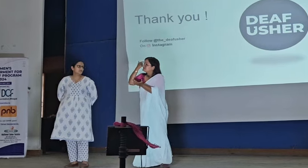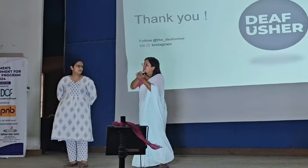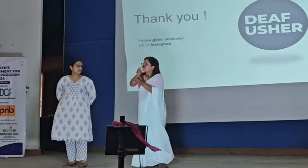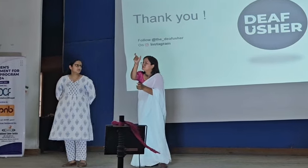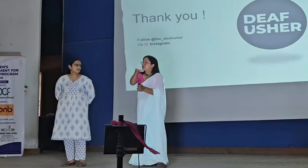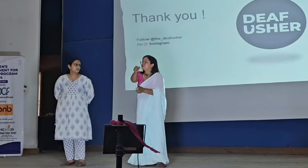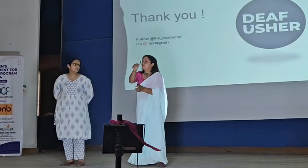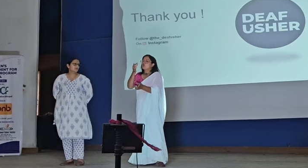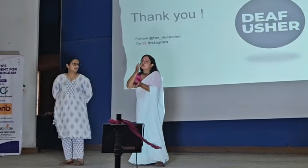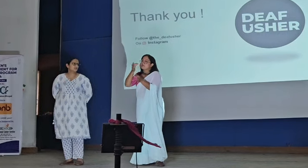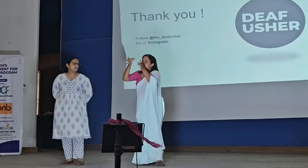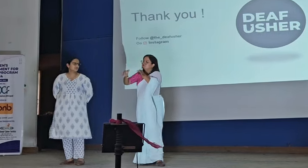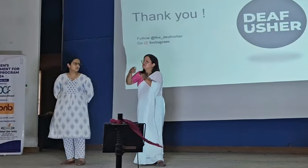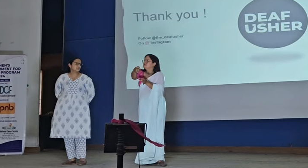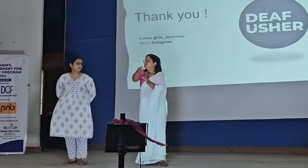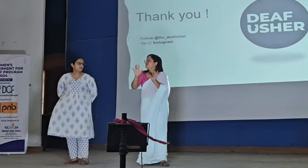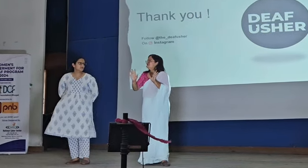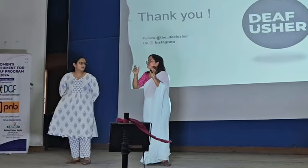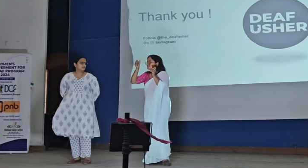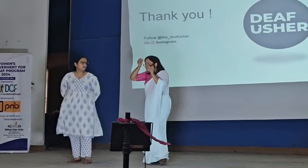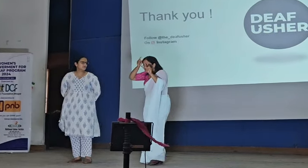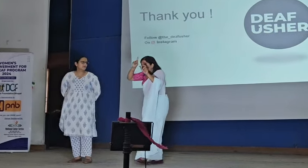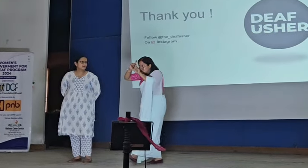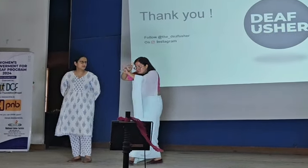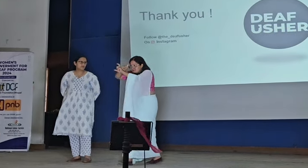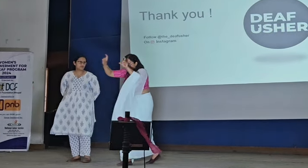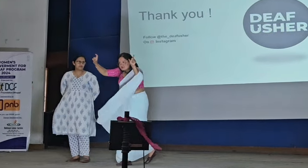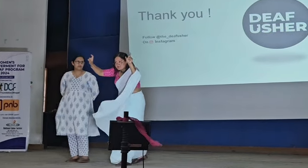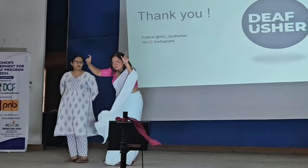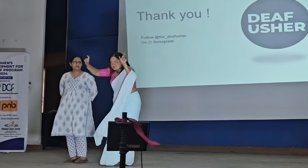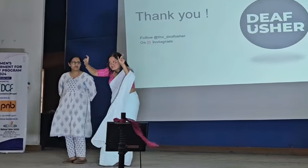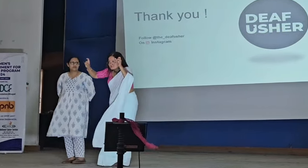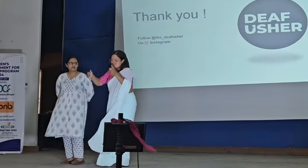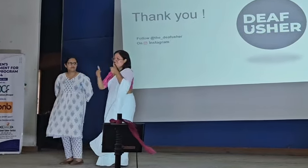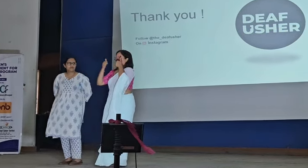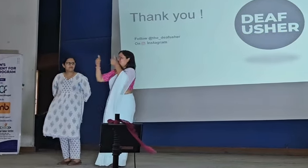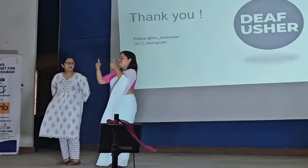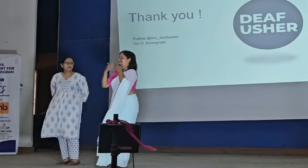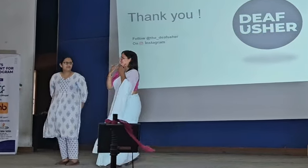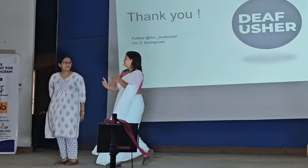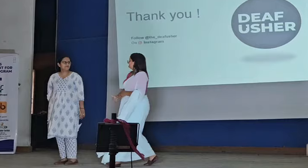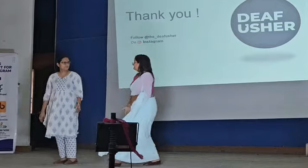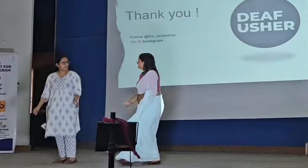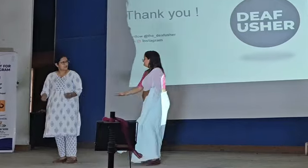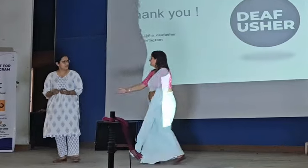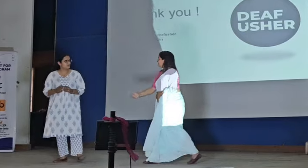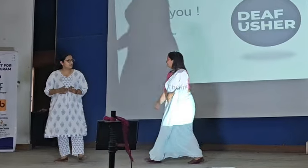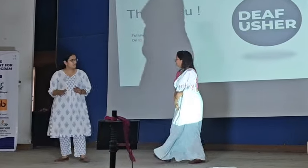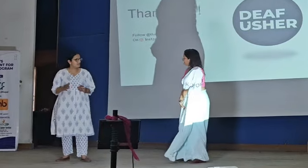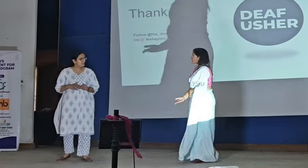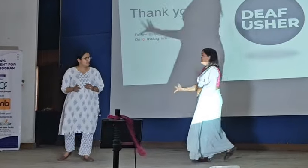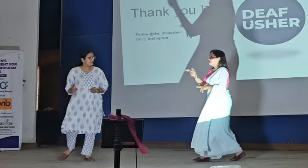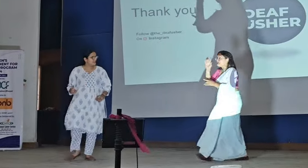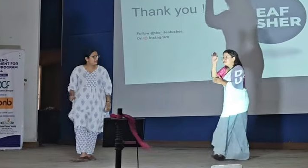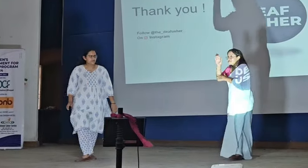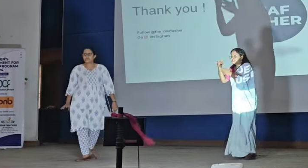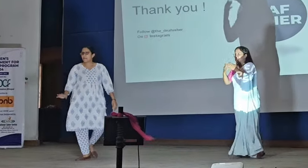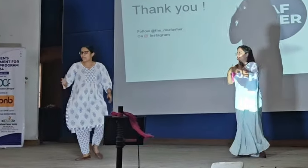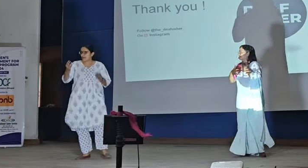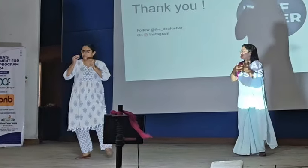बट ऐसे मत कीजिए, लोगों का डिसीजन होता है कि आपको अपने लाइफ में क्या करना है क्या नहीं, तो प्लीज डोंट टेक इट एज अ डिजीज, या इसको कोई ऐसी